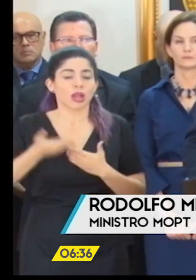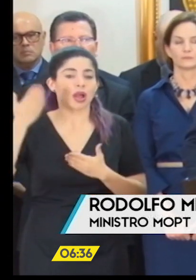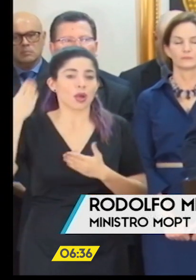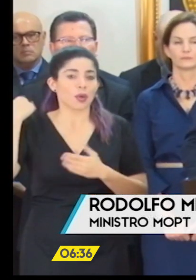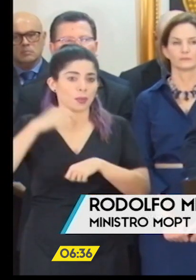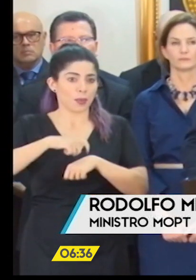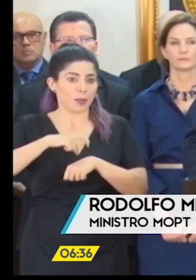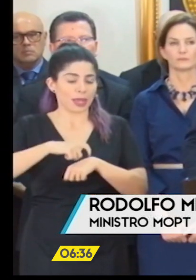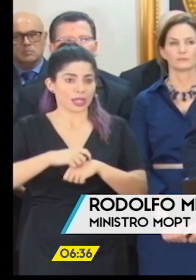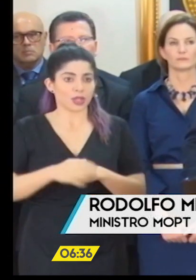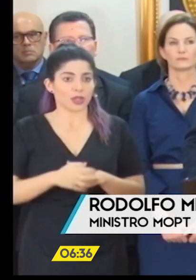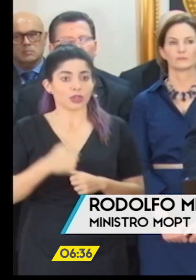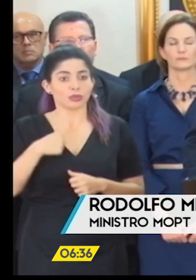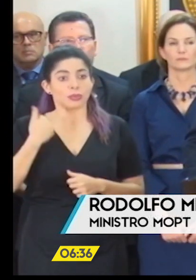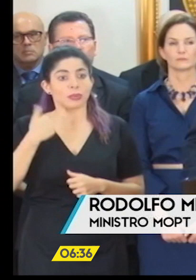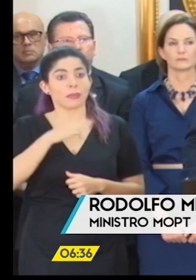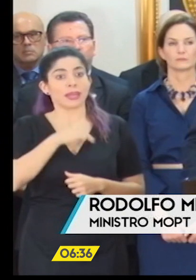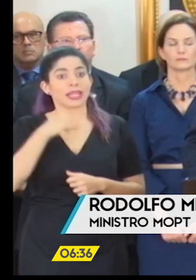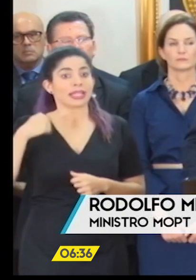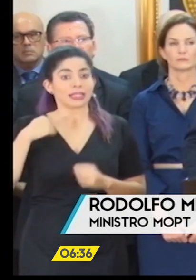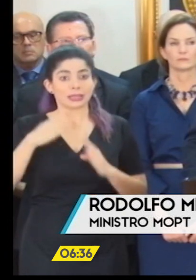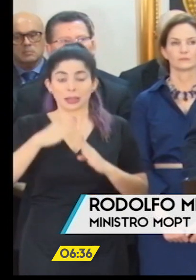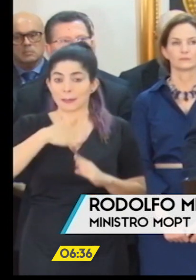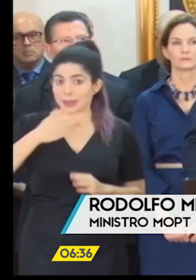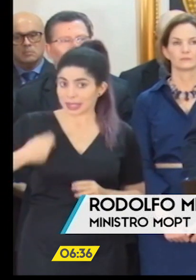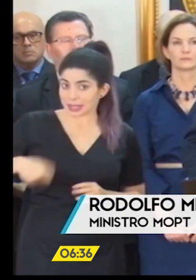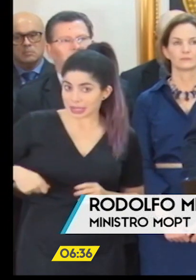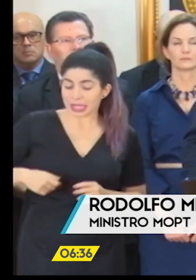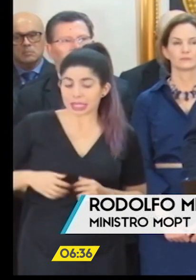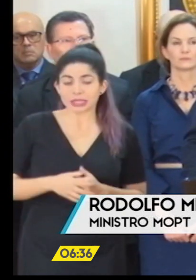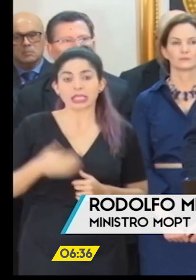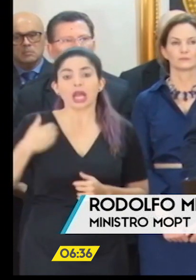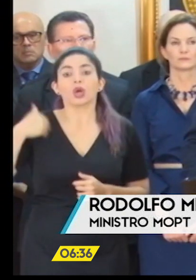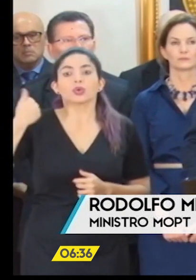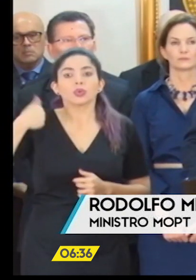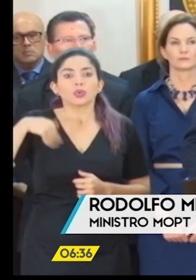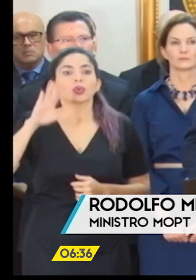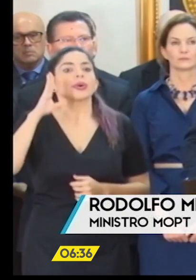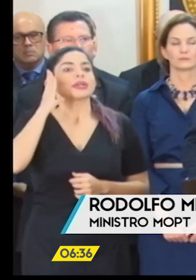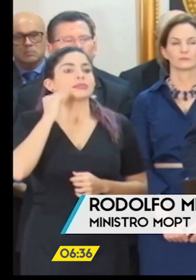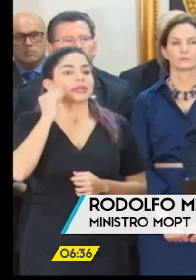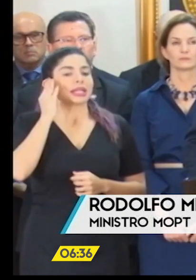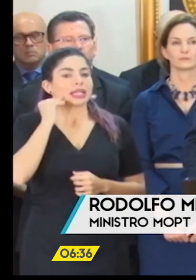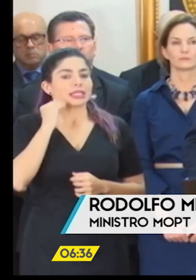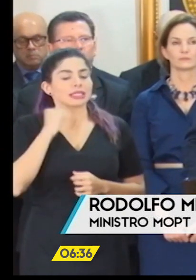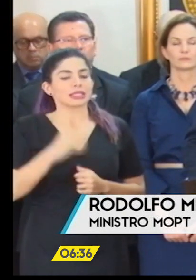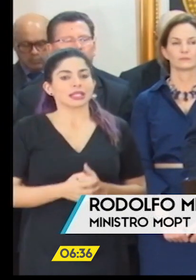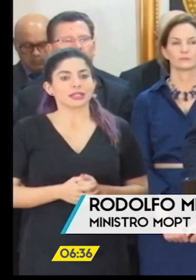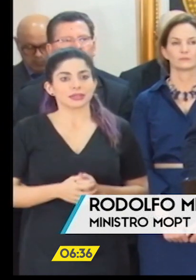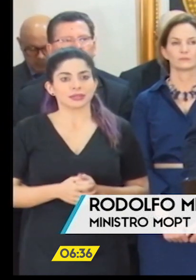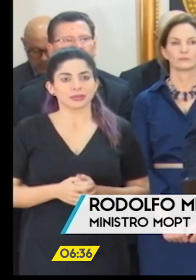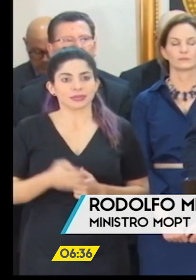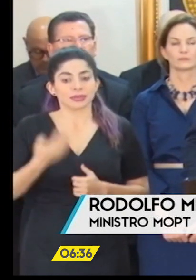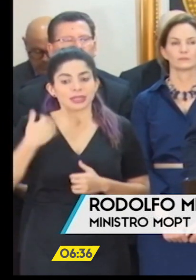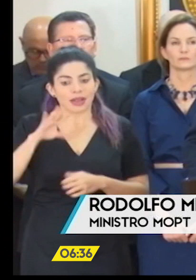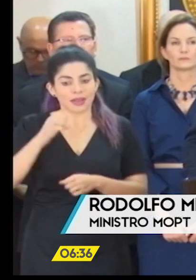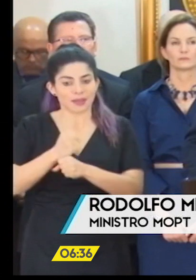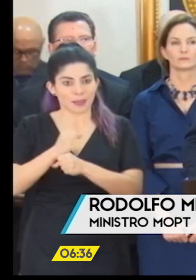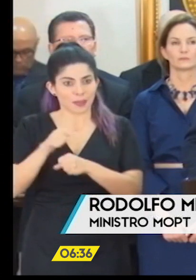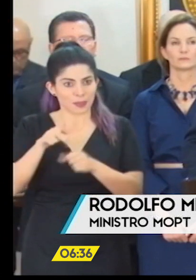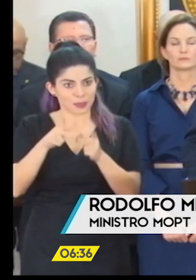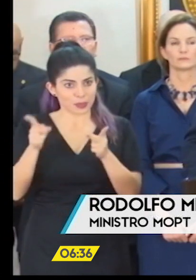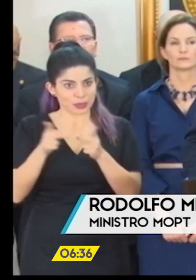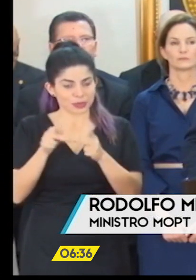momento ministro de la Presidencia y haber tenido la experiencia de haber pasado por ese lugar,